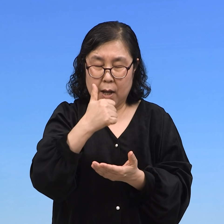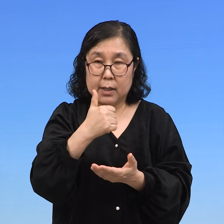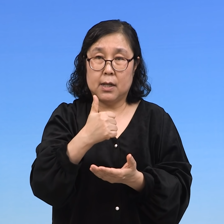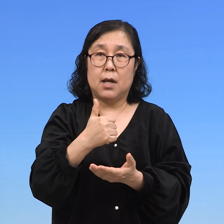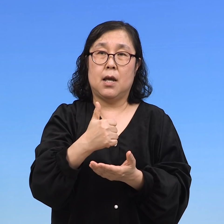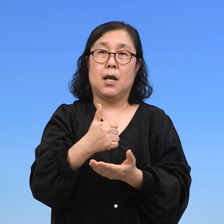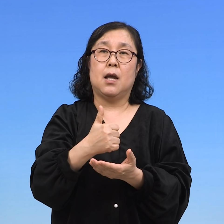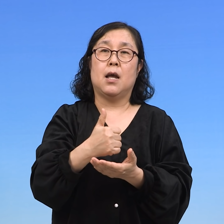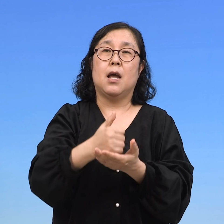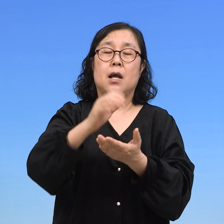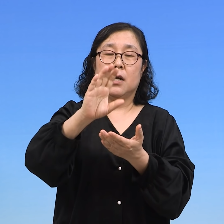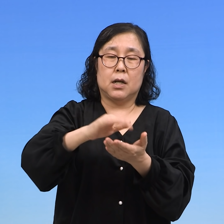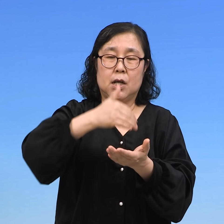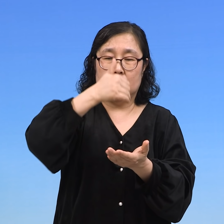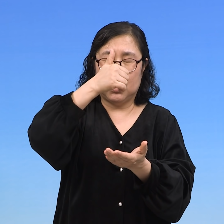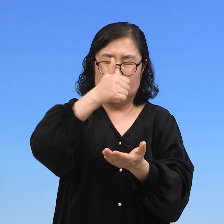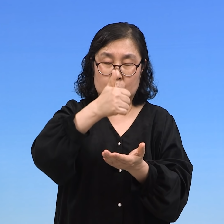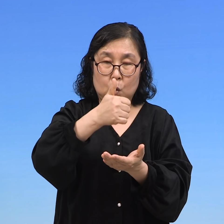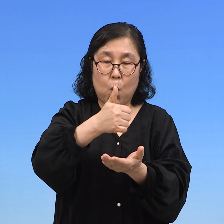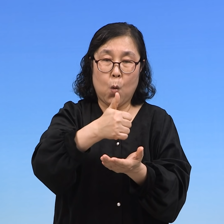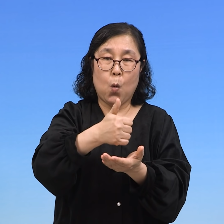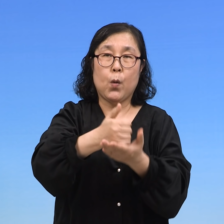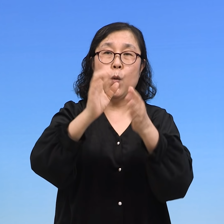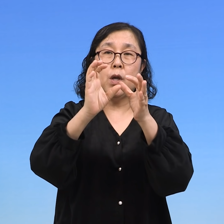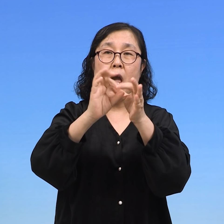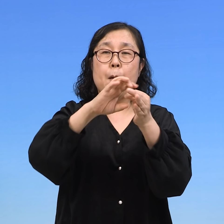그리스도의 피로 식기여